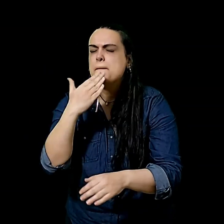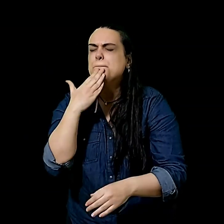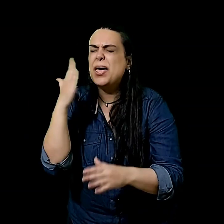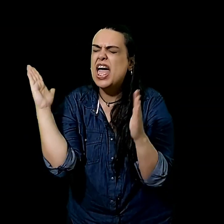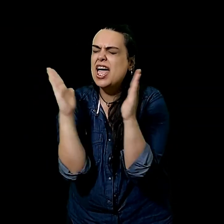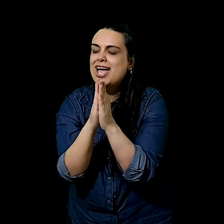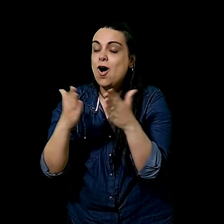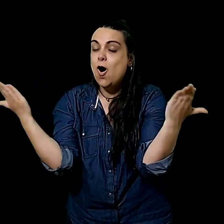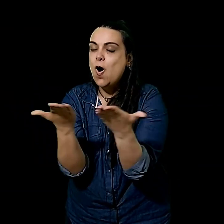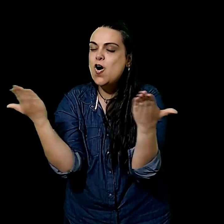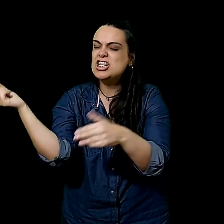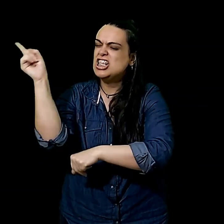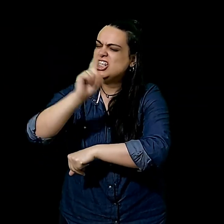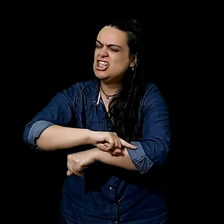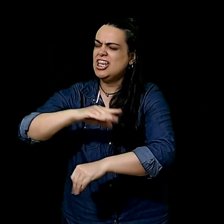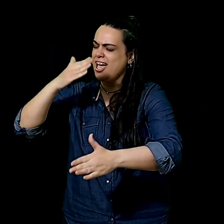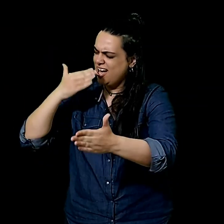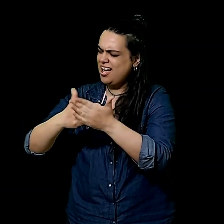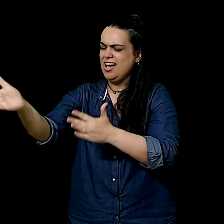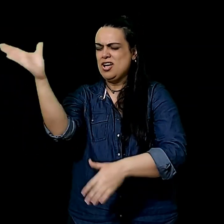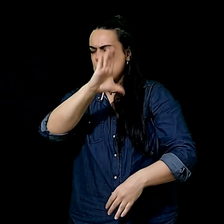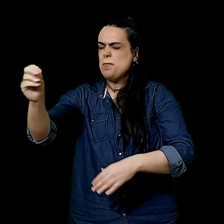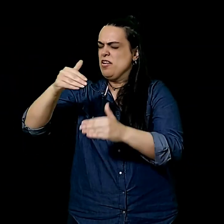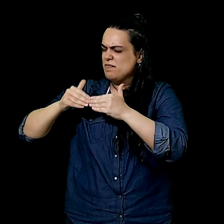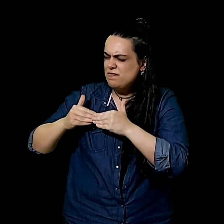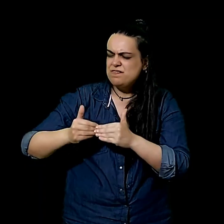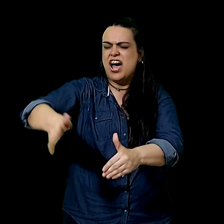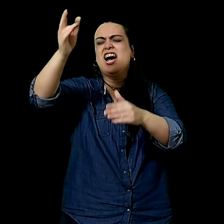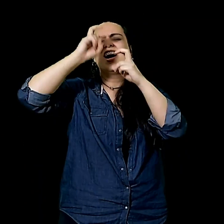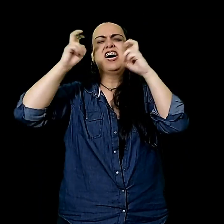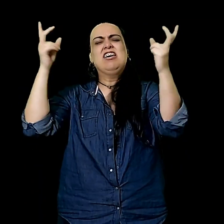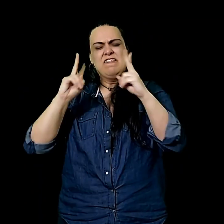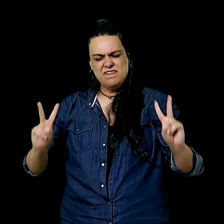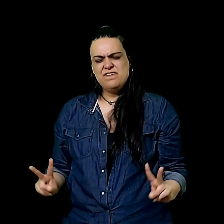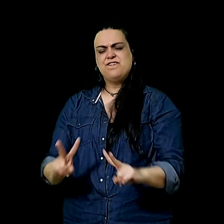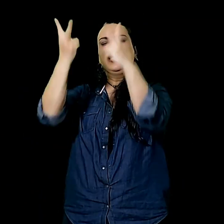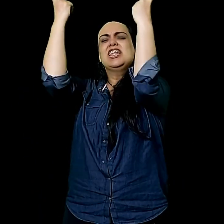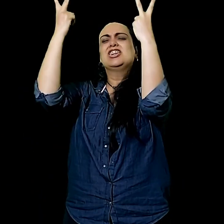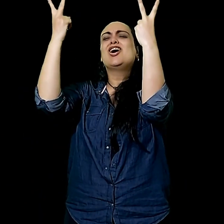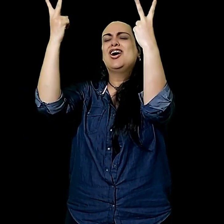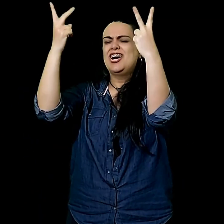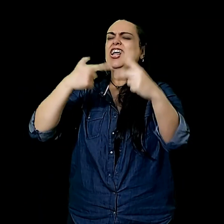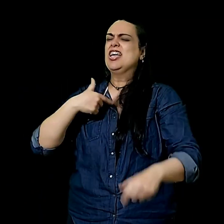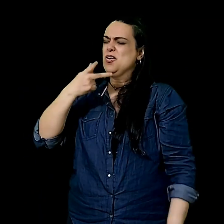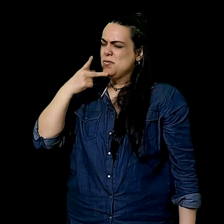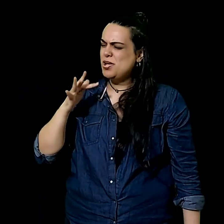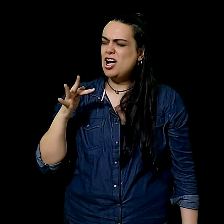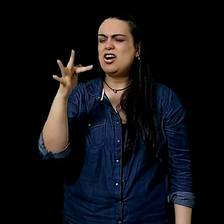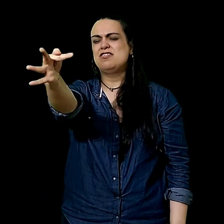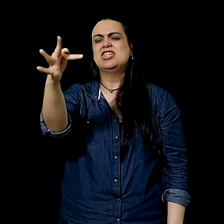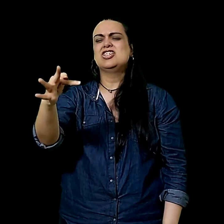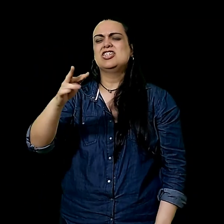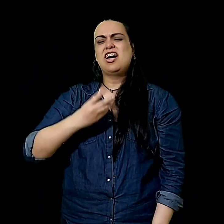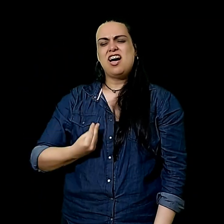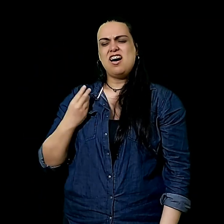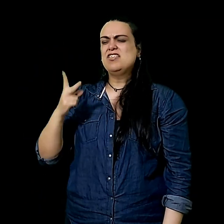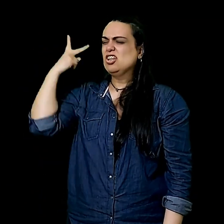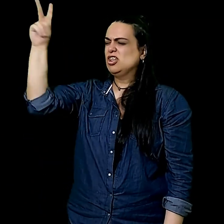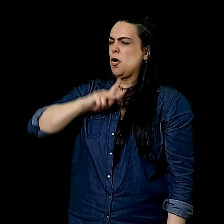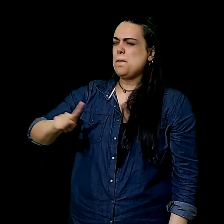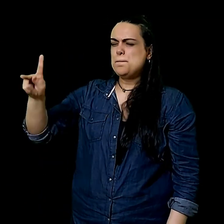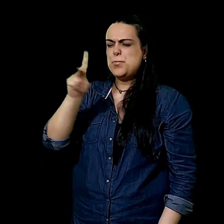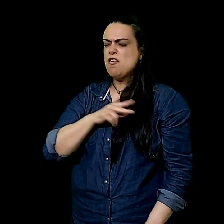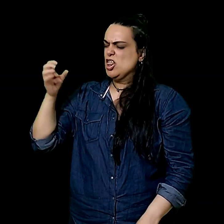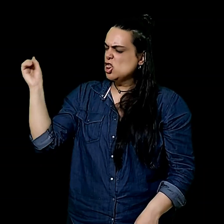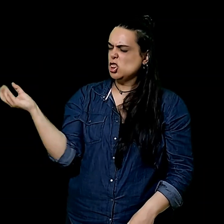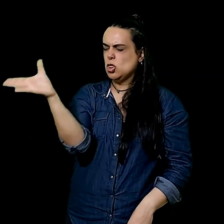porque começa uma nova Oh, fase sobre a vida de cada pessoa que está nos assistindo. em Senhor, nome eu de Jesus. profetizo sobre a vida do teu povo